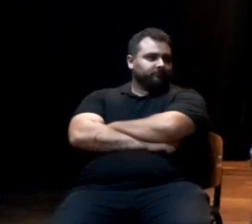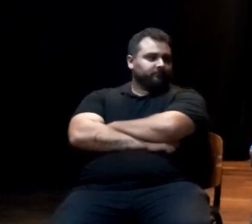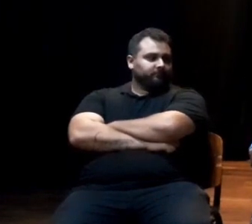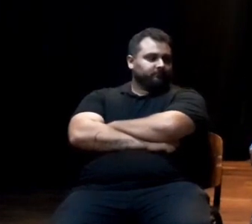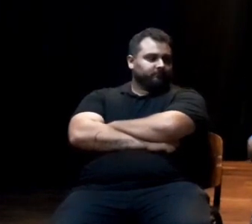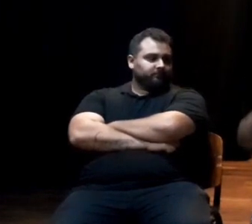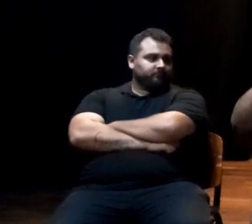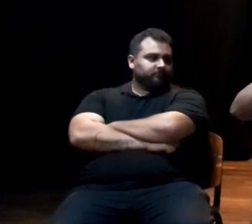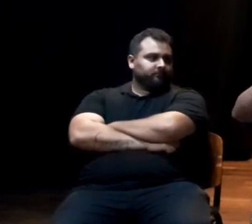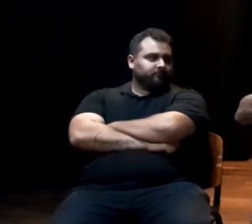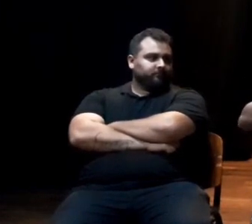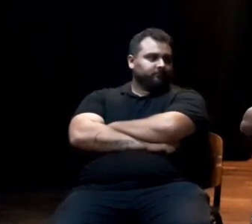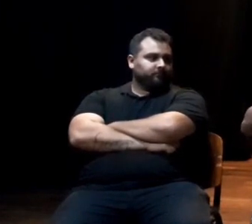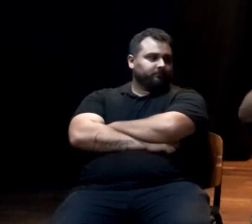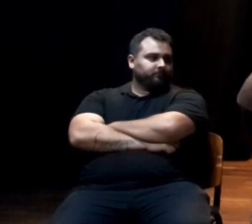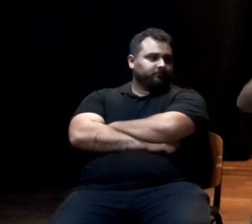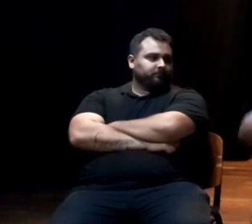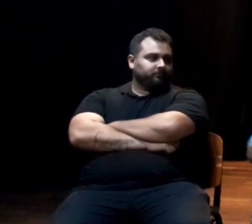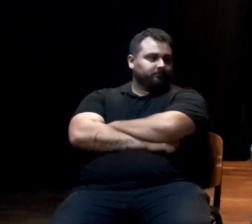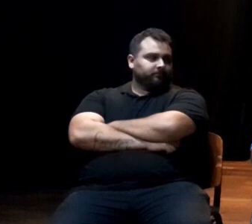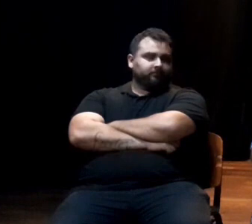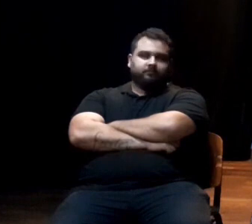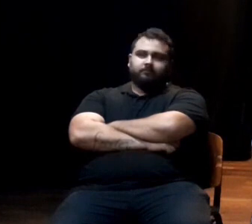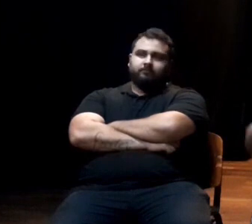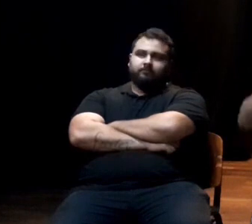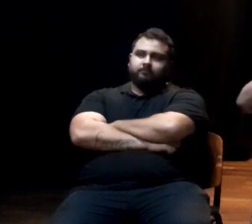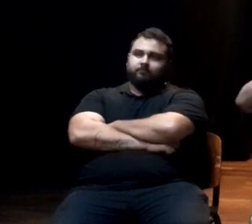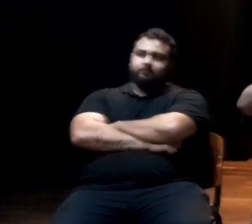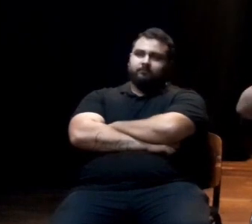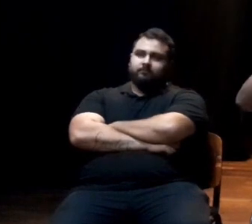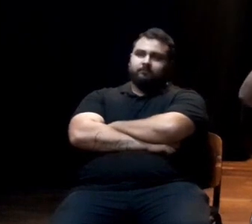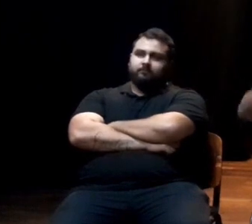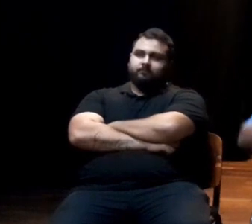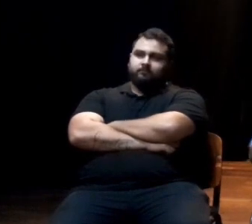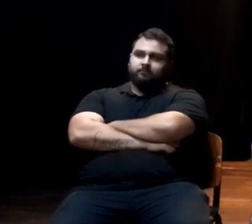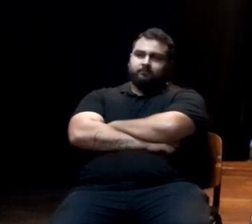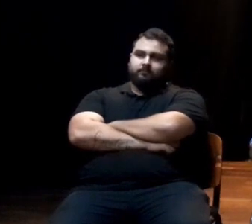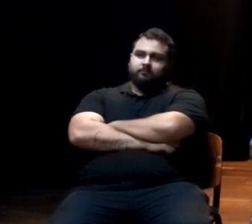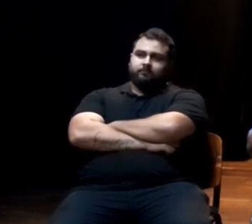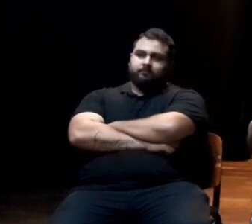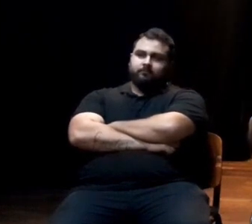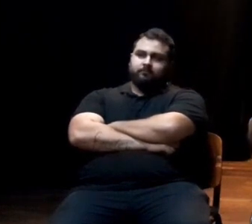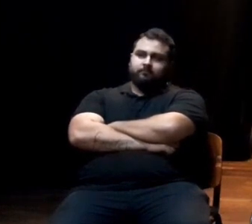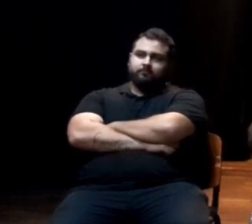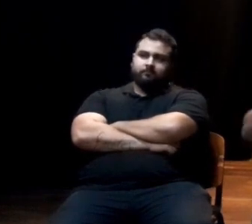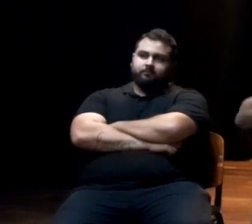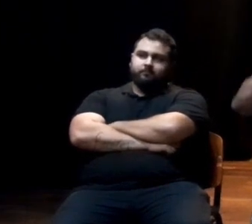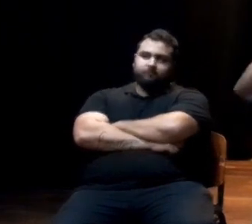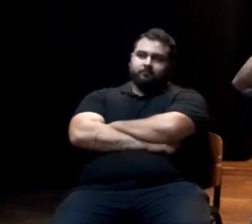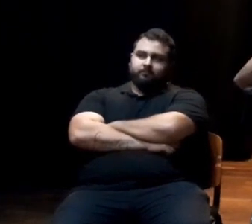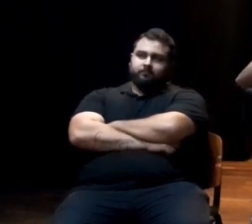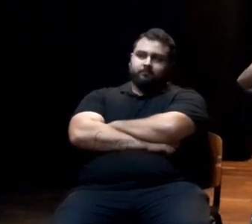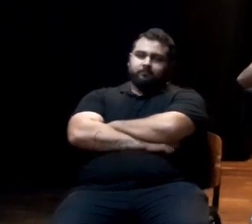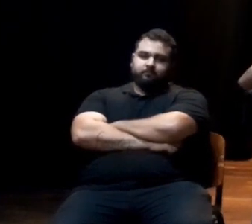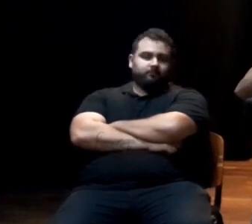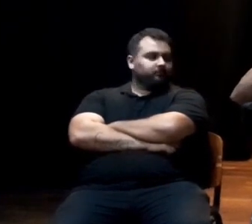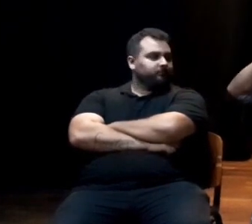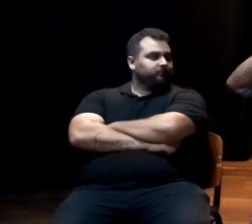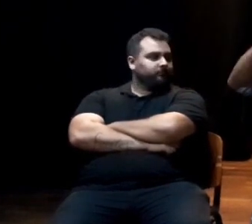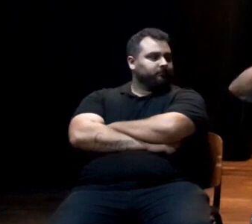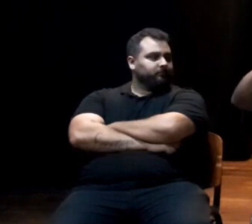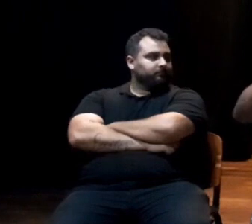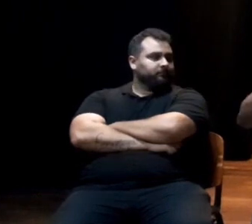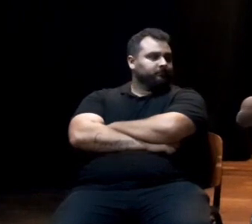ele é para brasileiros, para as pessoas brasileiras. Surdo é brasileiro, ouvinte é brasileiro. E aí, se a gente